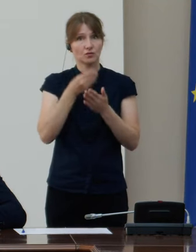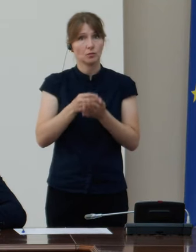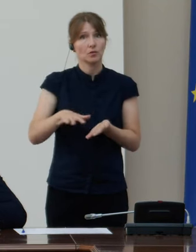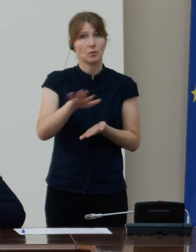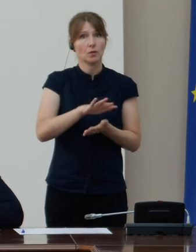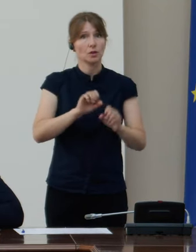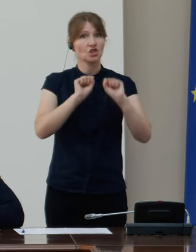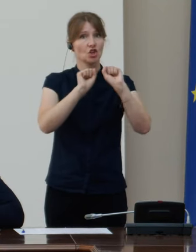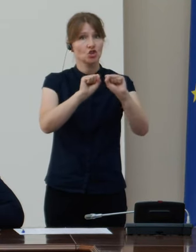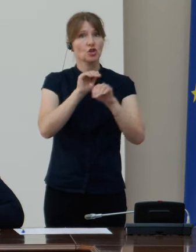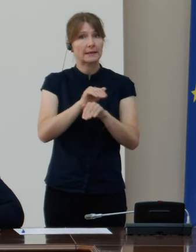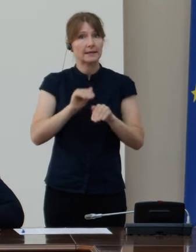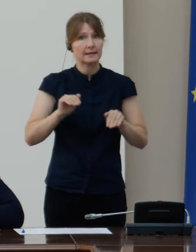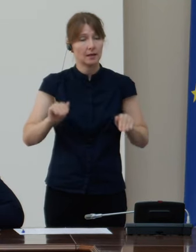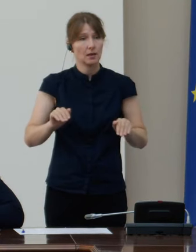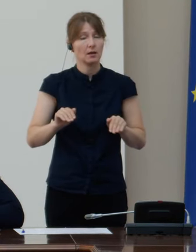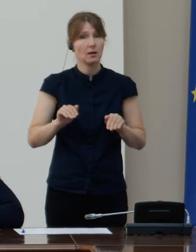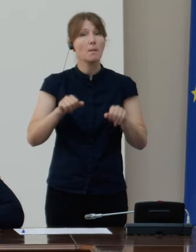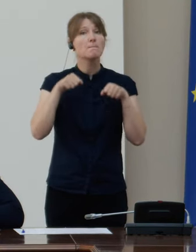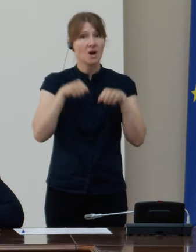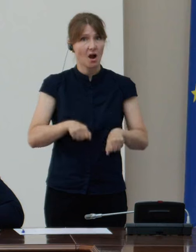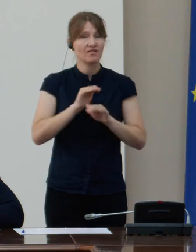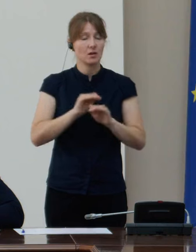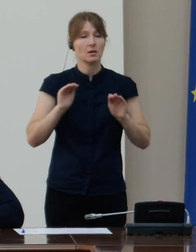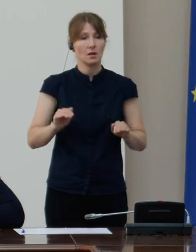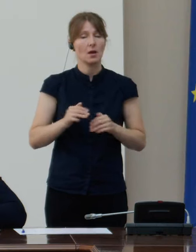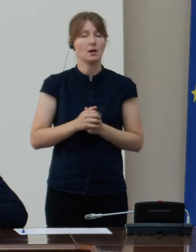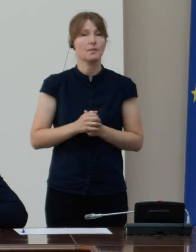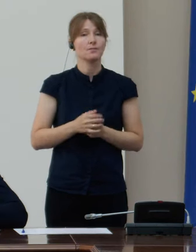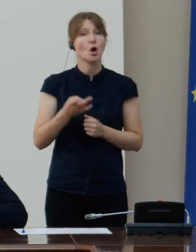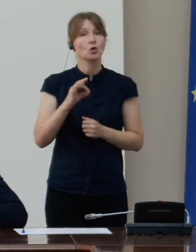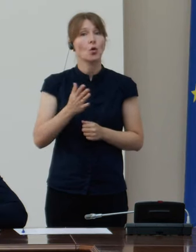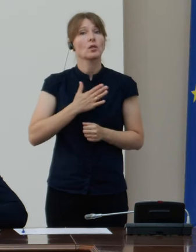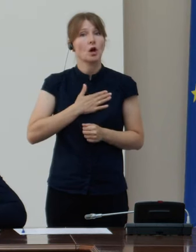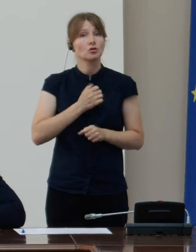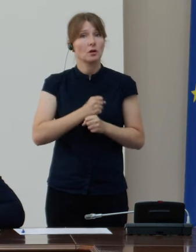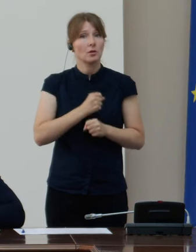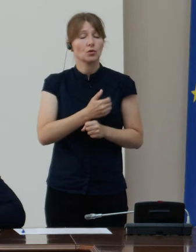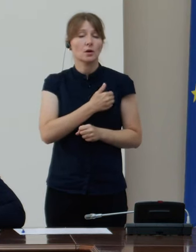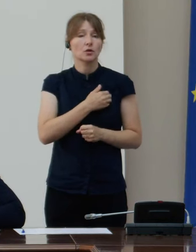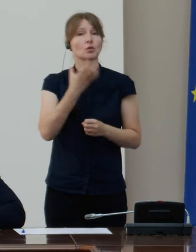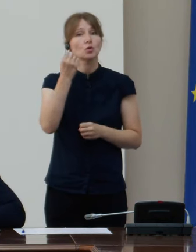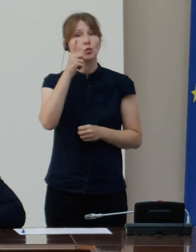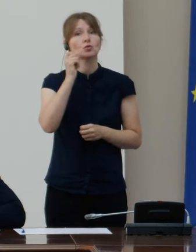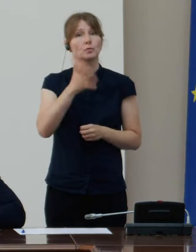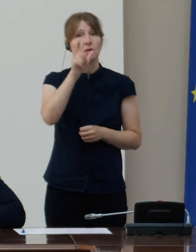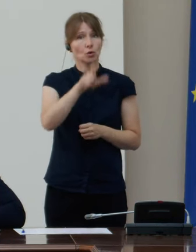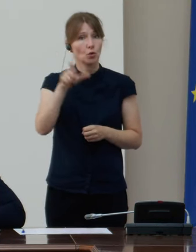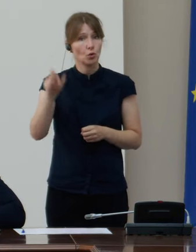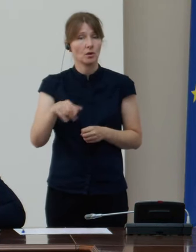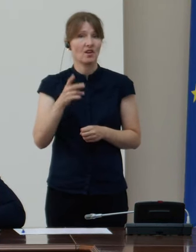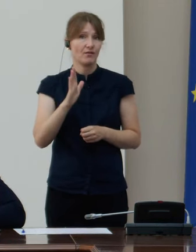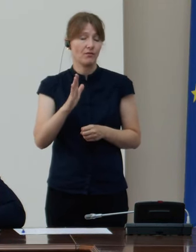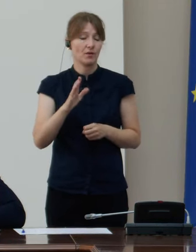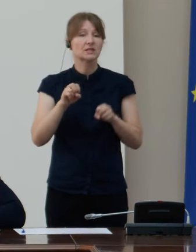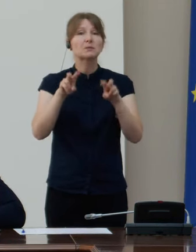protecția drepturilor copilului. Angajamentul nostru este însă pentru 150 de specialiști în protecția drepturilor